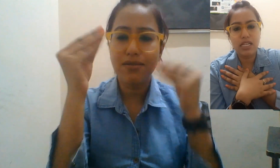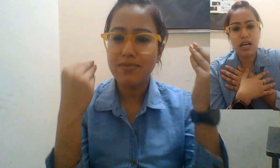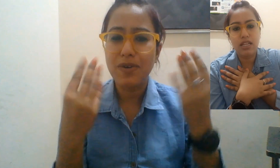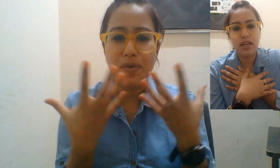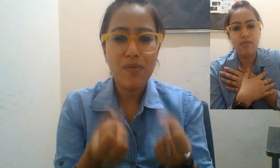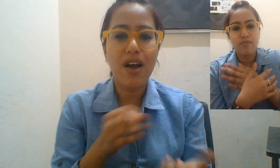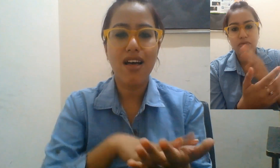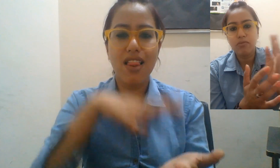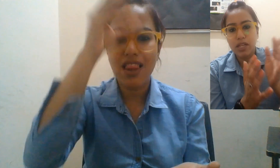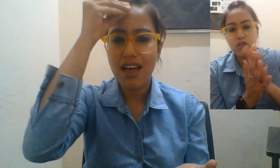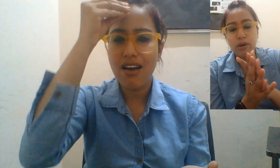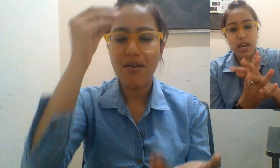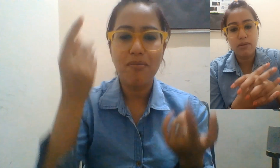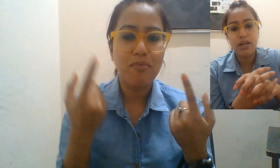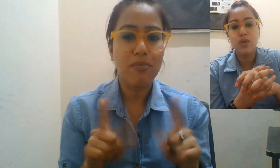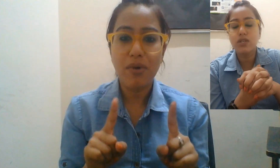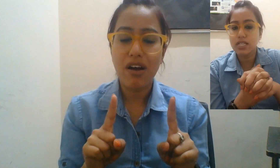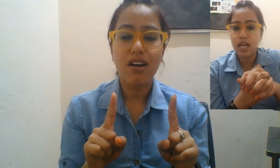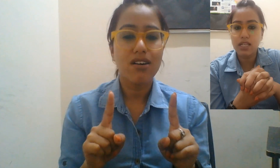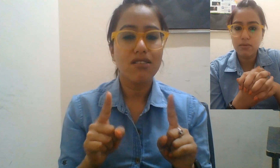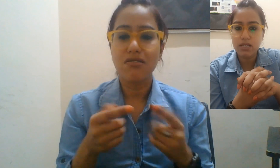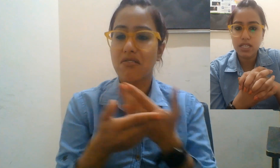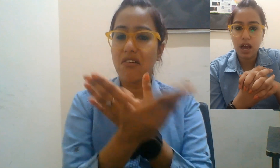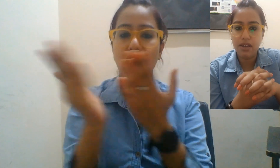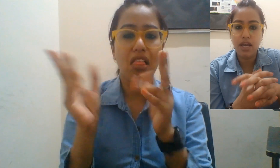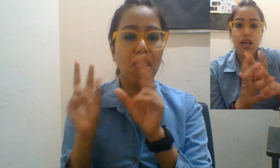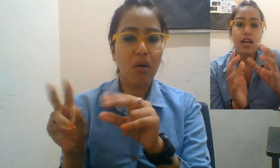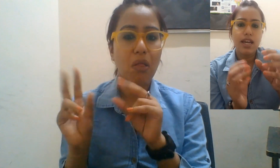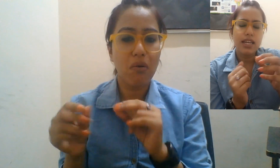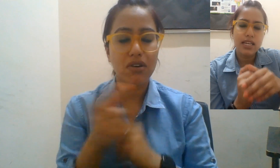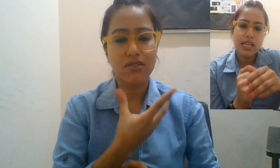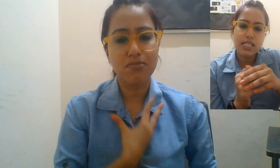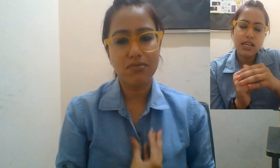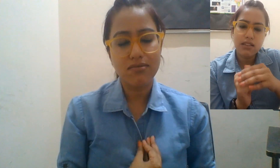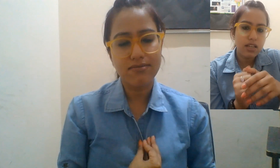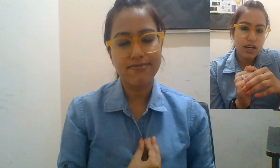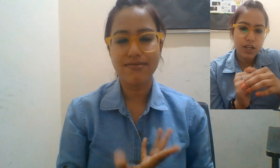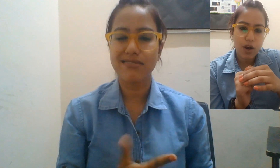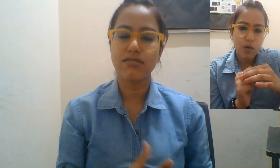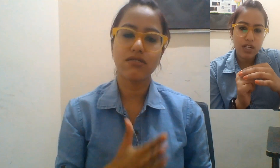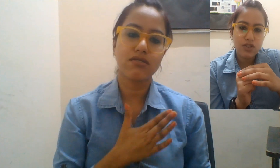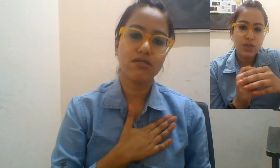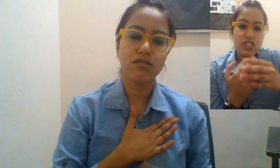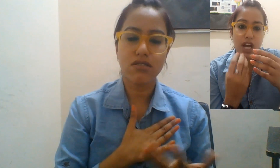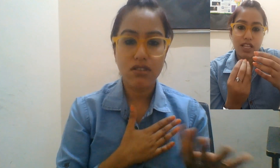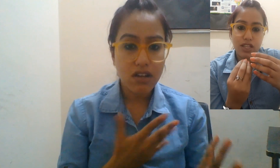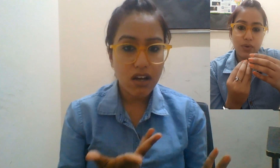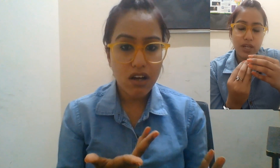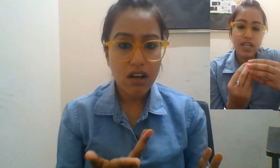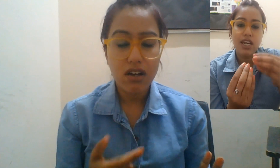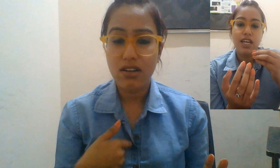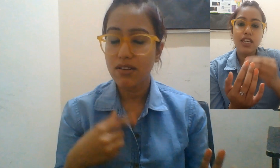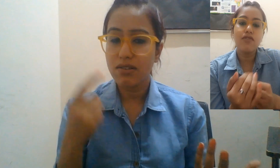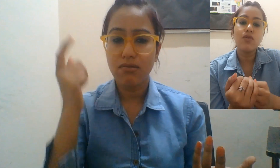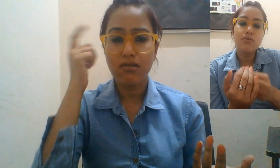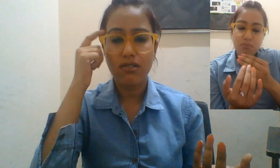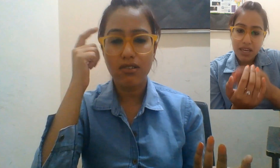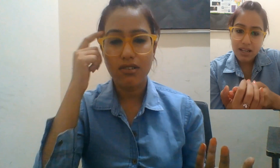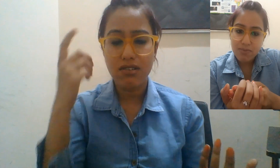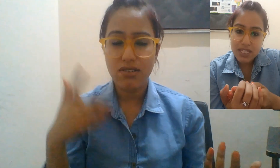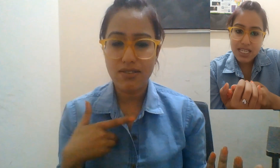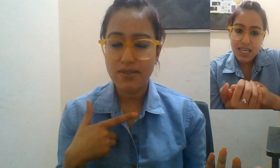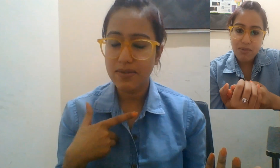मेरी बहन के साथ है, मेरी जो बहन है बेटी उसके साथ ही समस्या आ रही है। लेकिन ऐसी कितनी लड़कियां होंगी जो कि चाहती होंगी कि